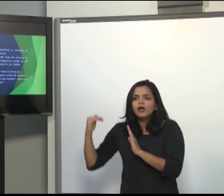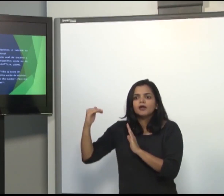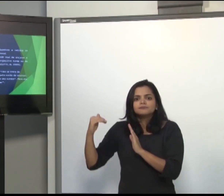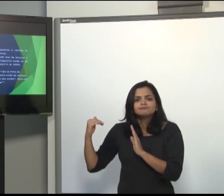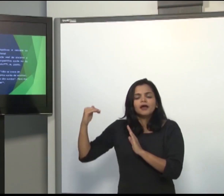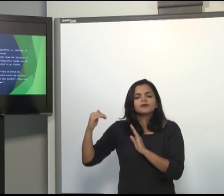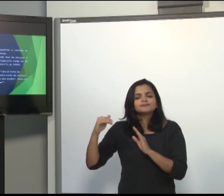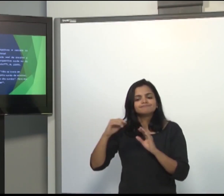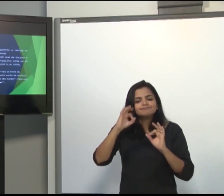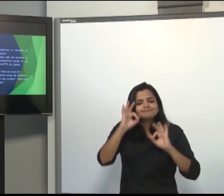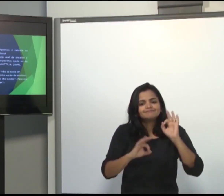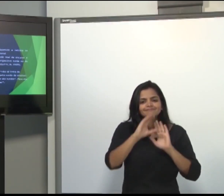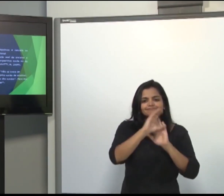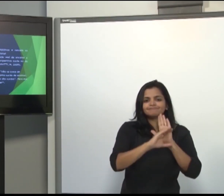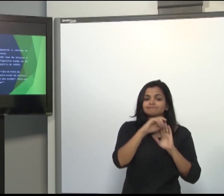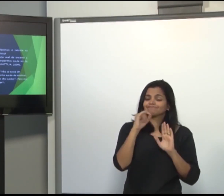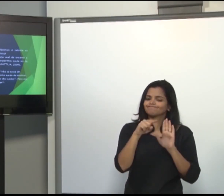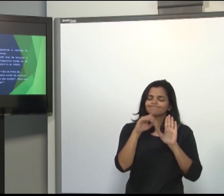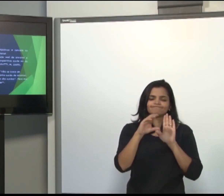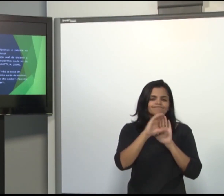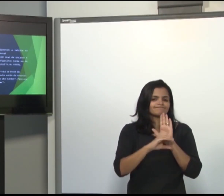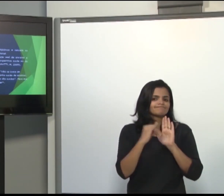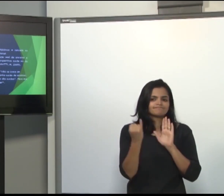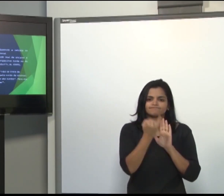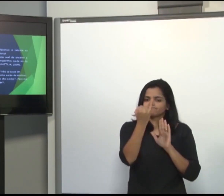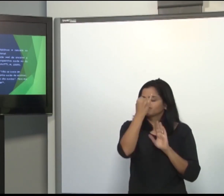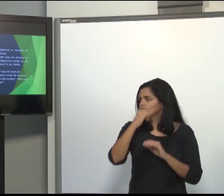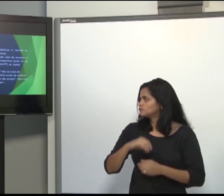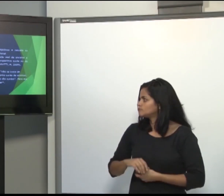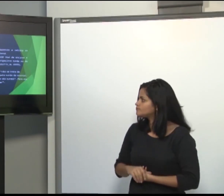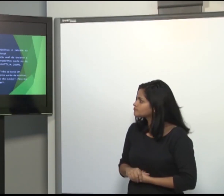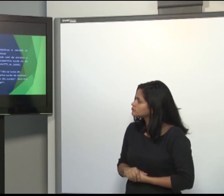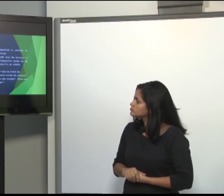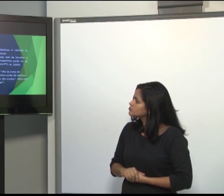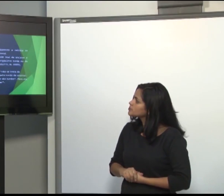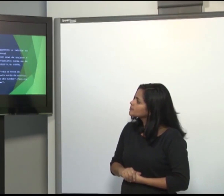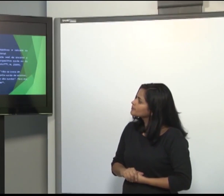programar e tendo uma sequência curricular. Isso é muito importante.